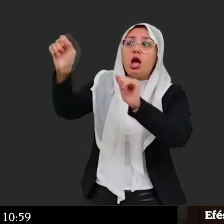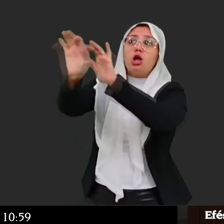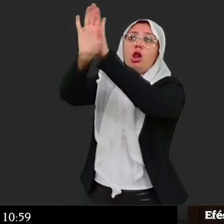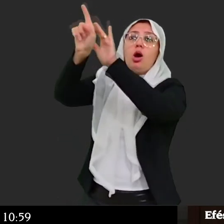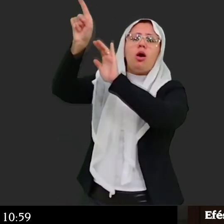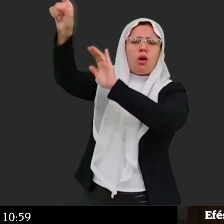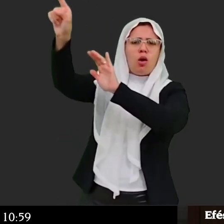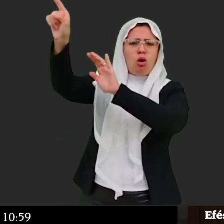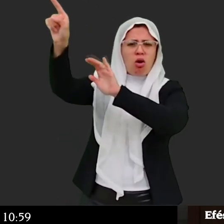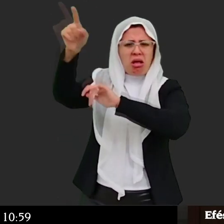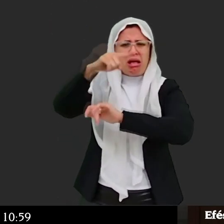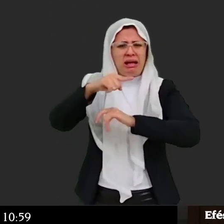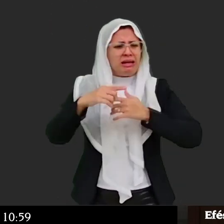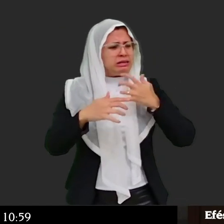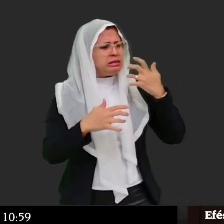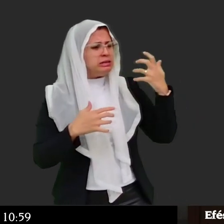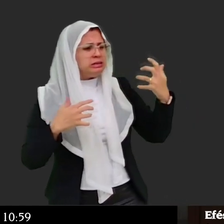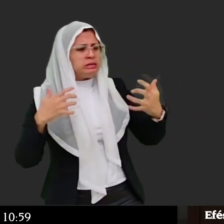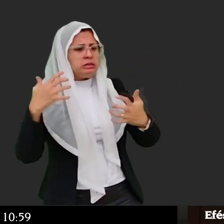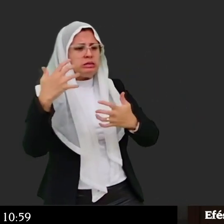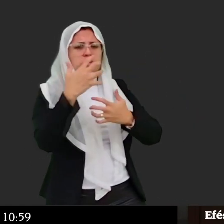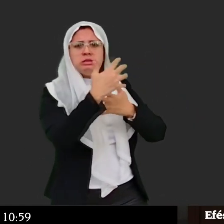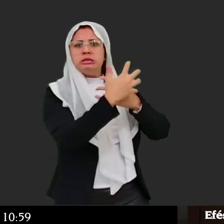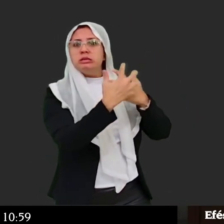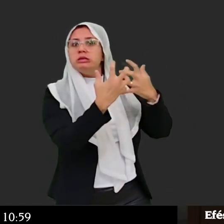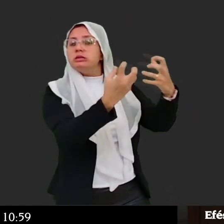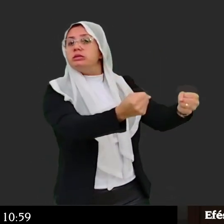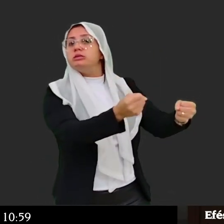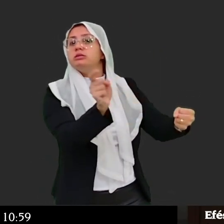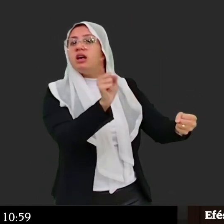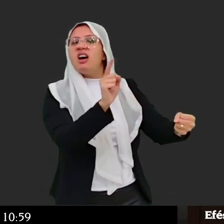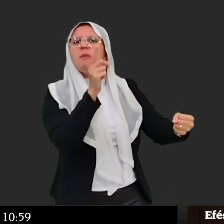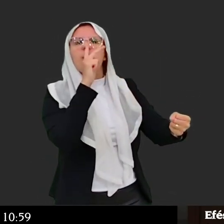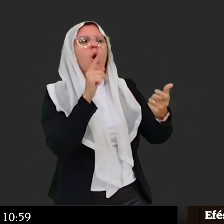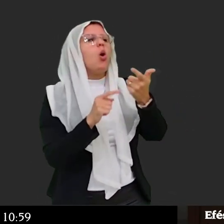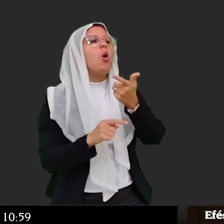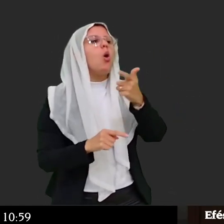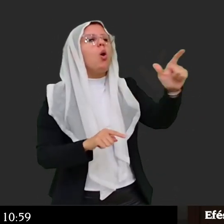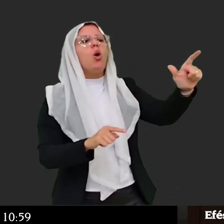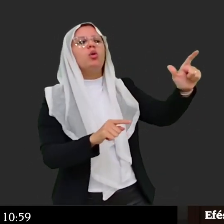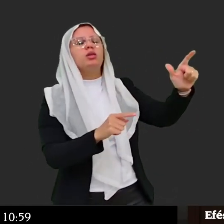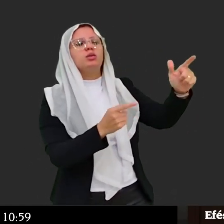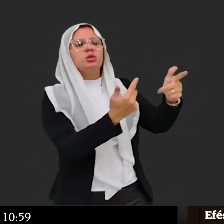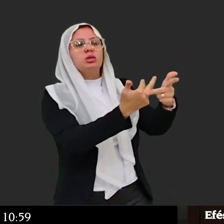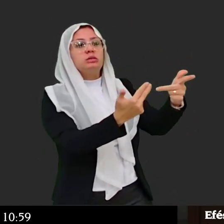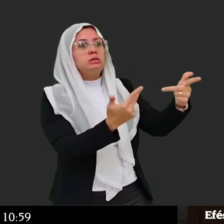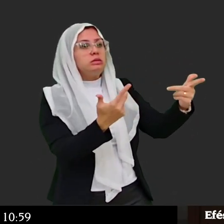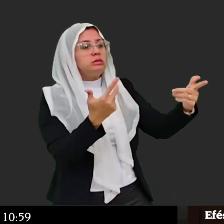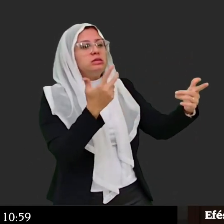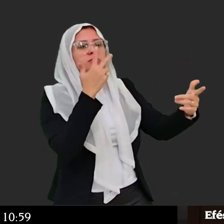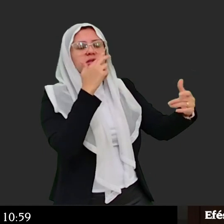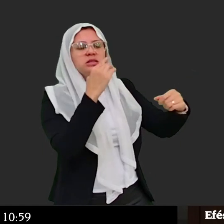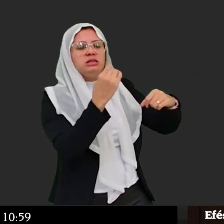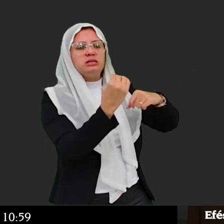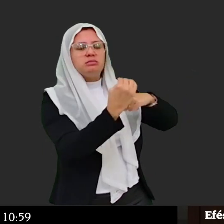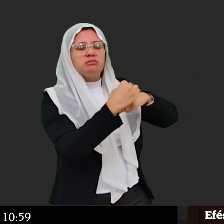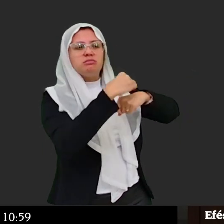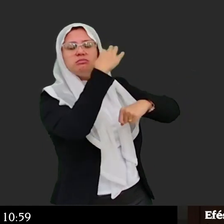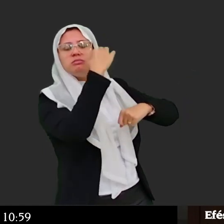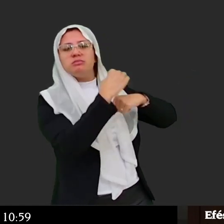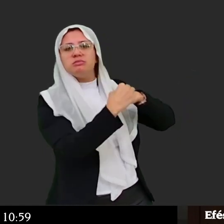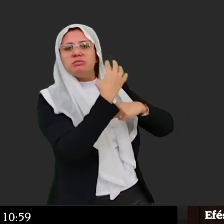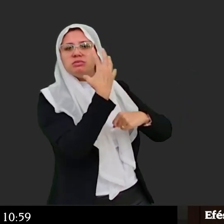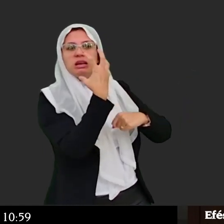nenhum espírito ou ventos de doutrina, ou espíritos malignos que vêm, irmãos,